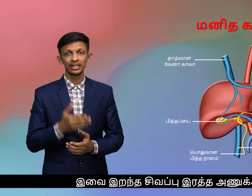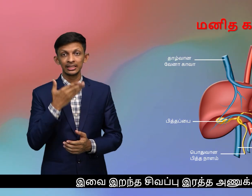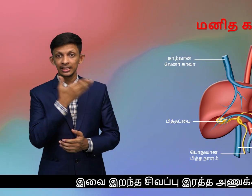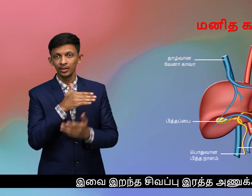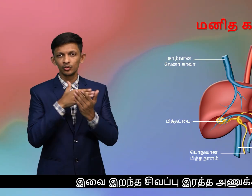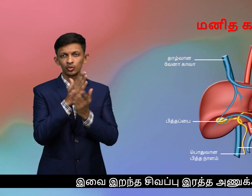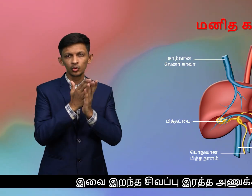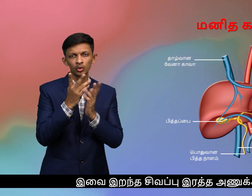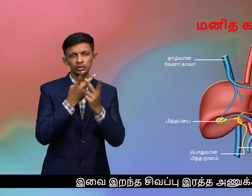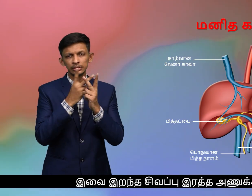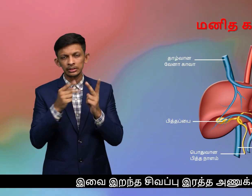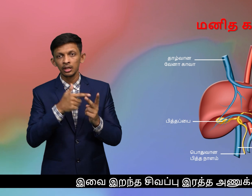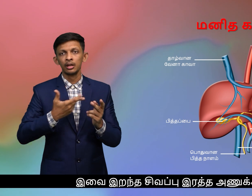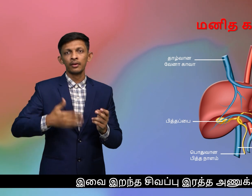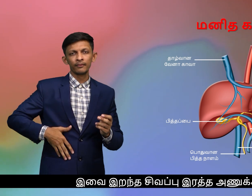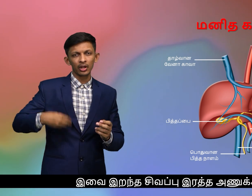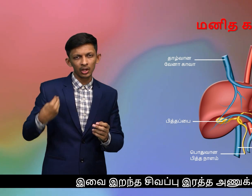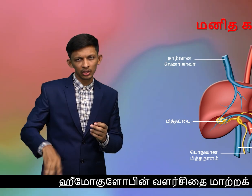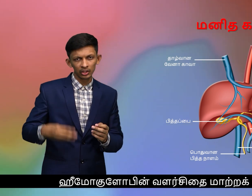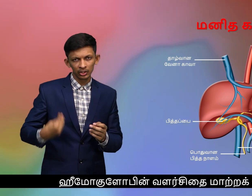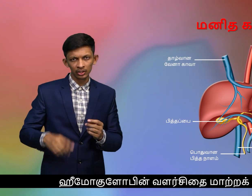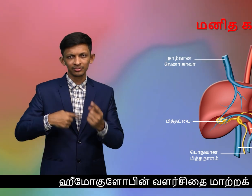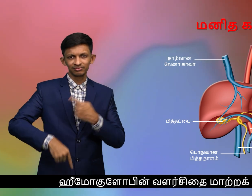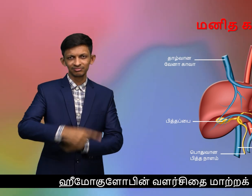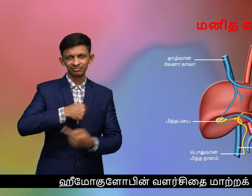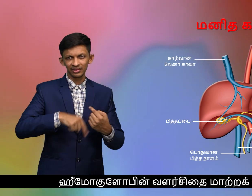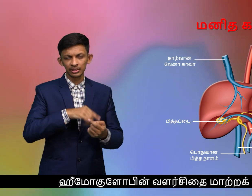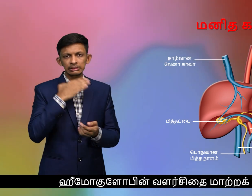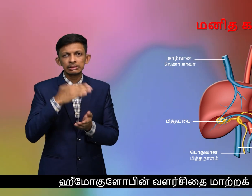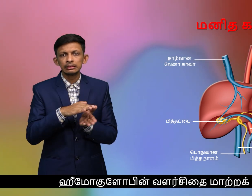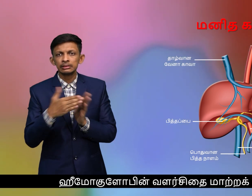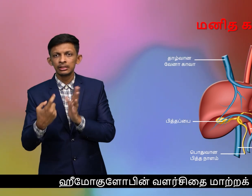இவை இறந்த சிவப்பு இரத்த அணுக்களின் ஹீமோகுளோபின் வளர்சிதை மாற்ற கழிவுகள்.